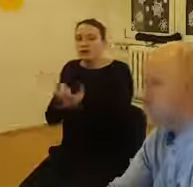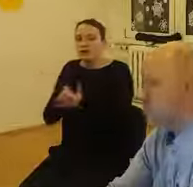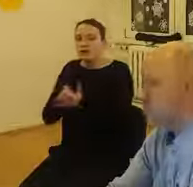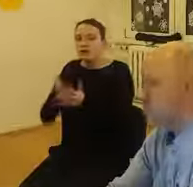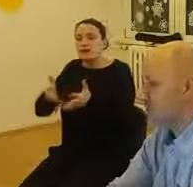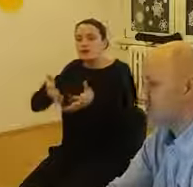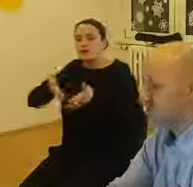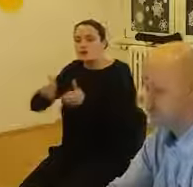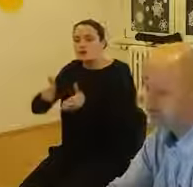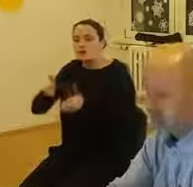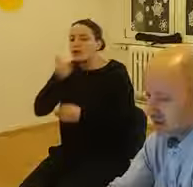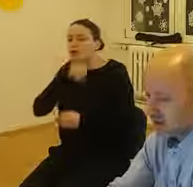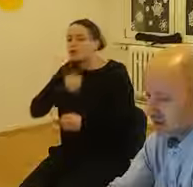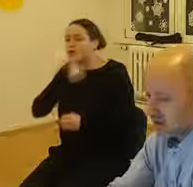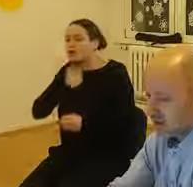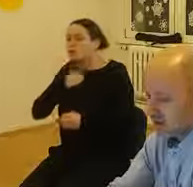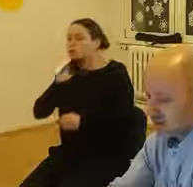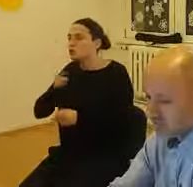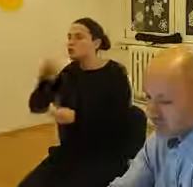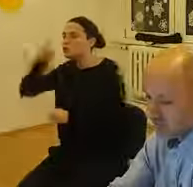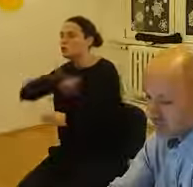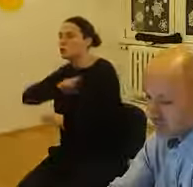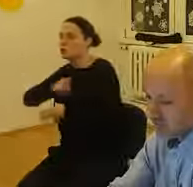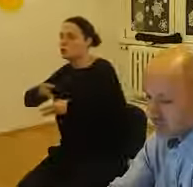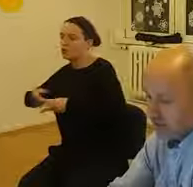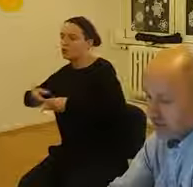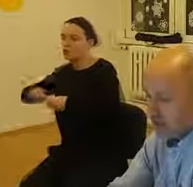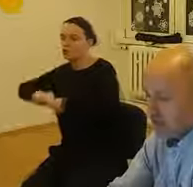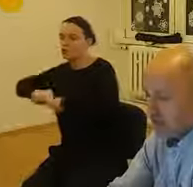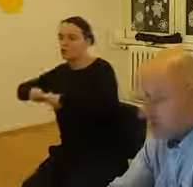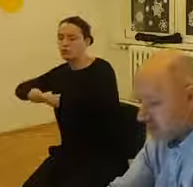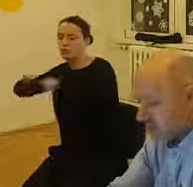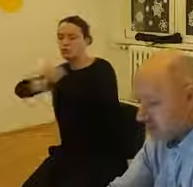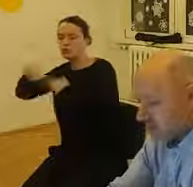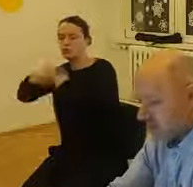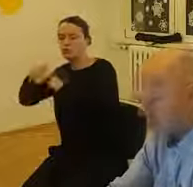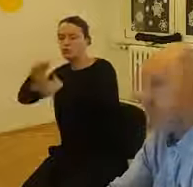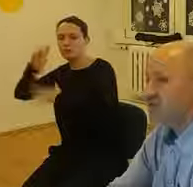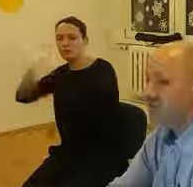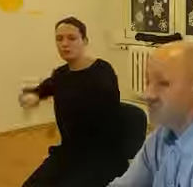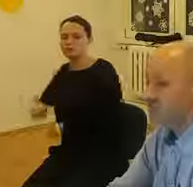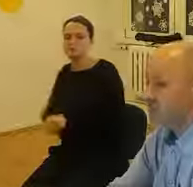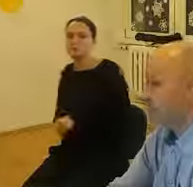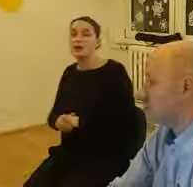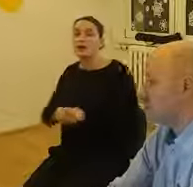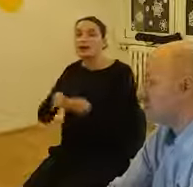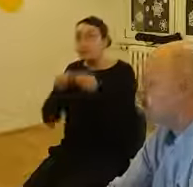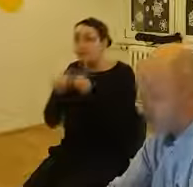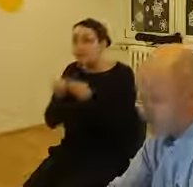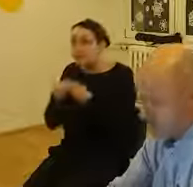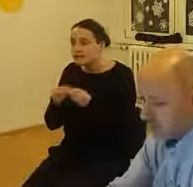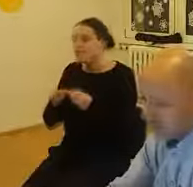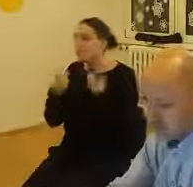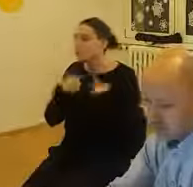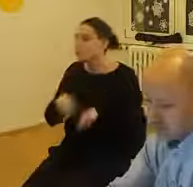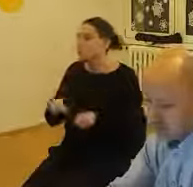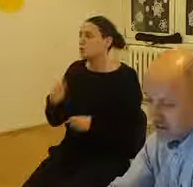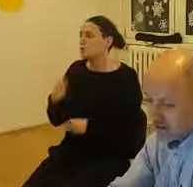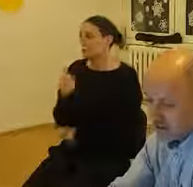Biuro Rozbudowy Gdańska uczestniczyło w tym spotkaniu. Wigilie dla samotnych, również organizowane tutaj w klubie